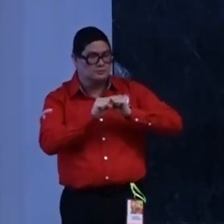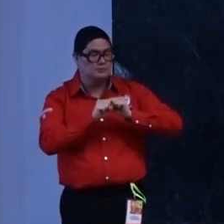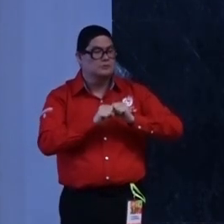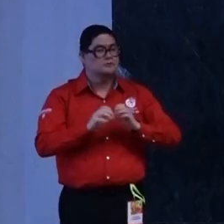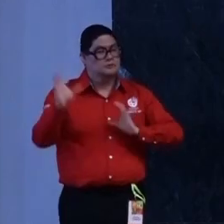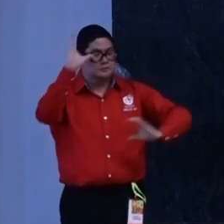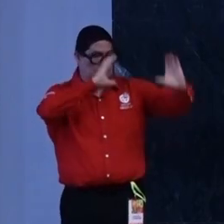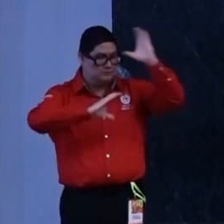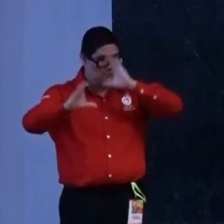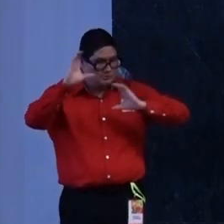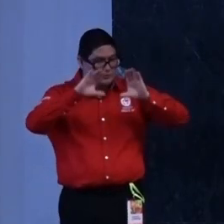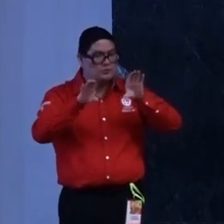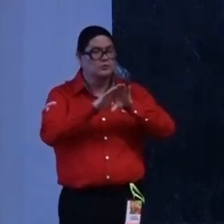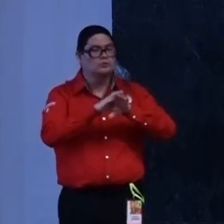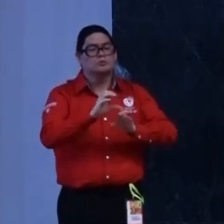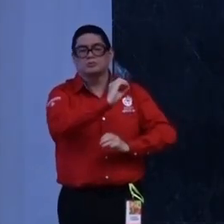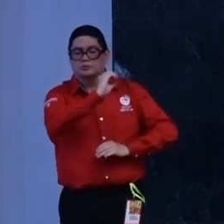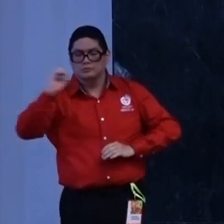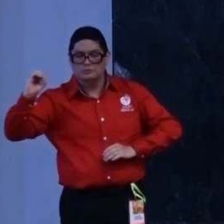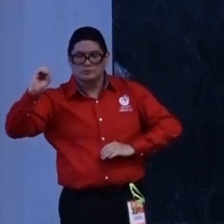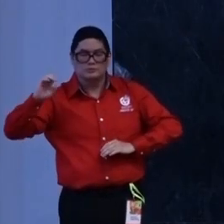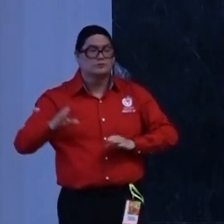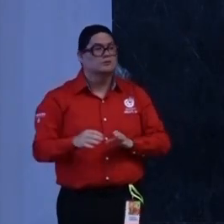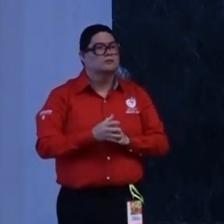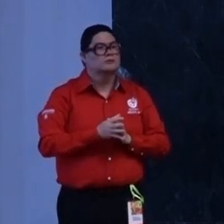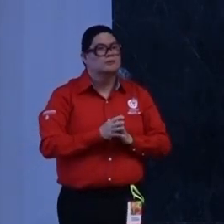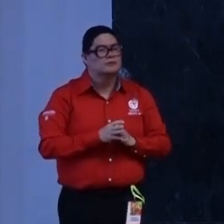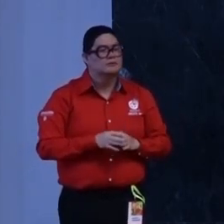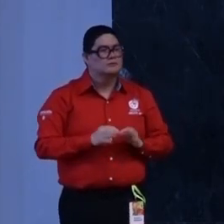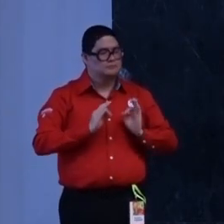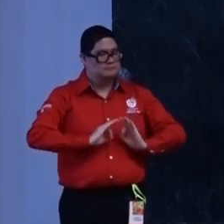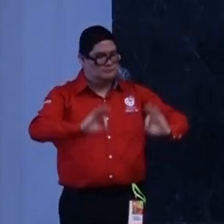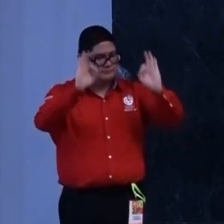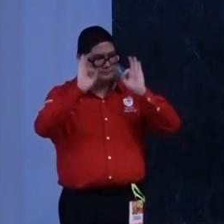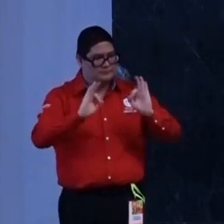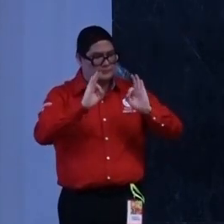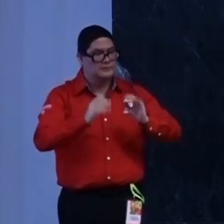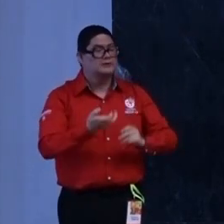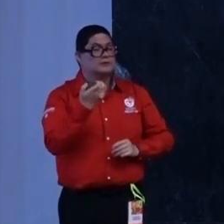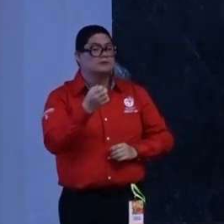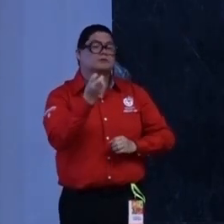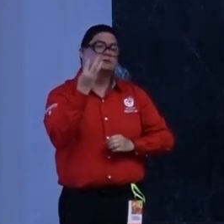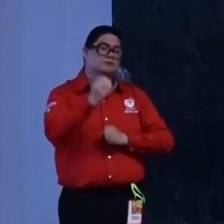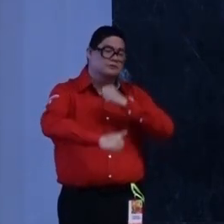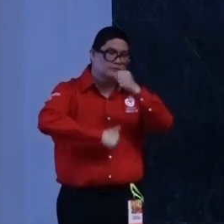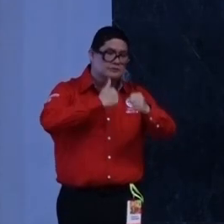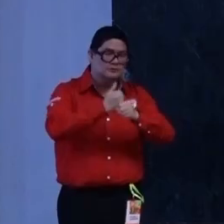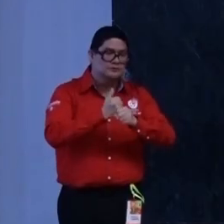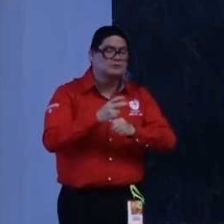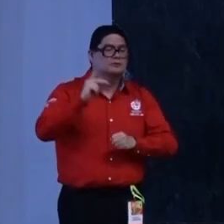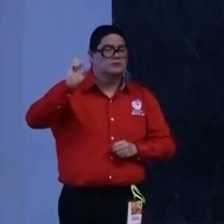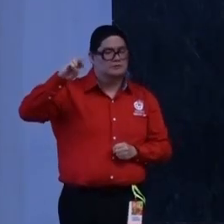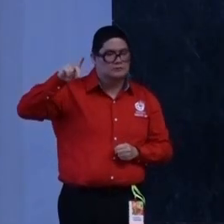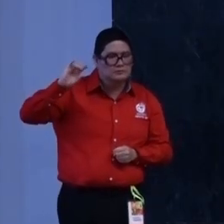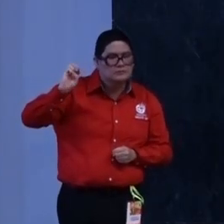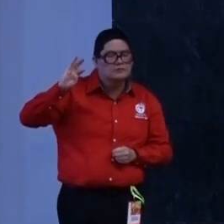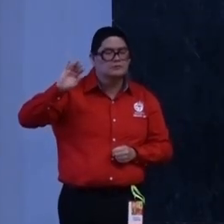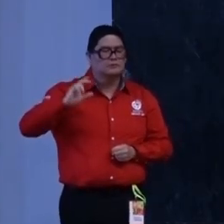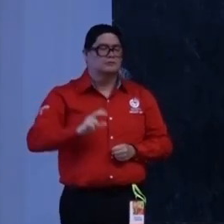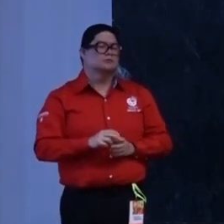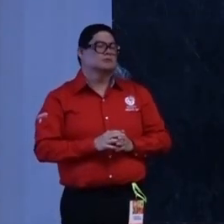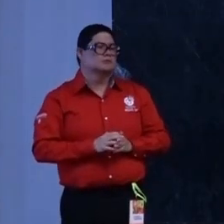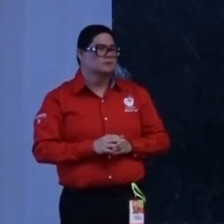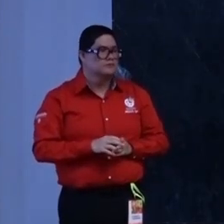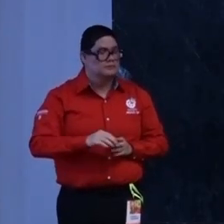que enfrentó como coordinador fue el de asegurar una formación de excelencia durante los 3 años de pandemia. Otro, promover